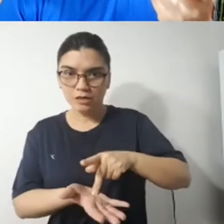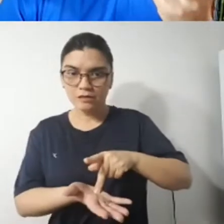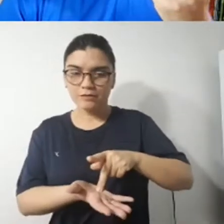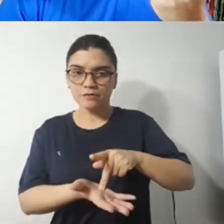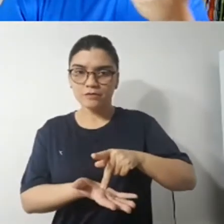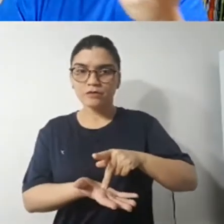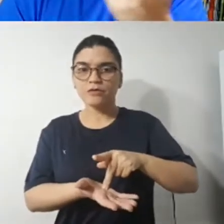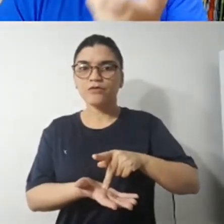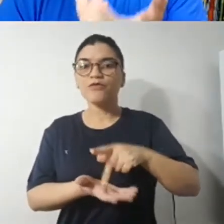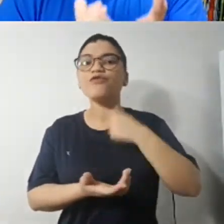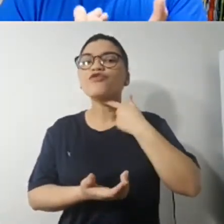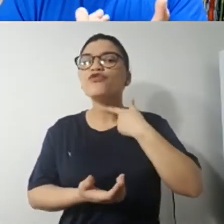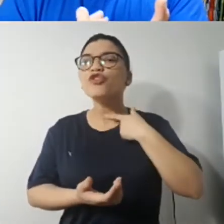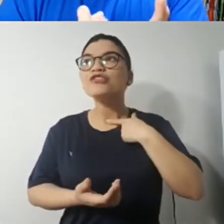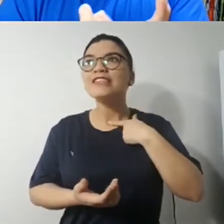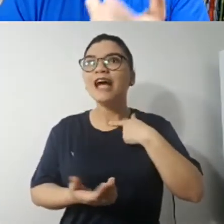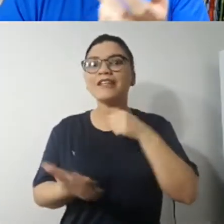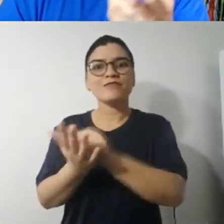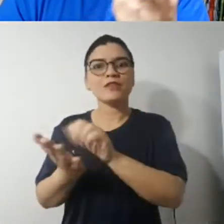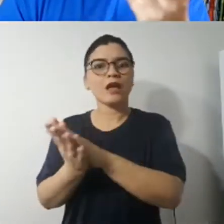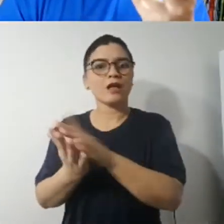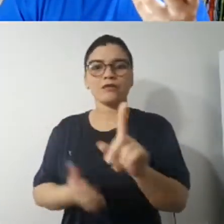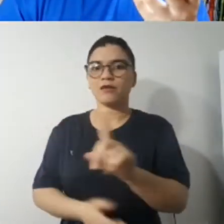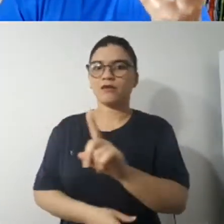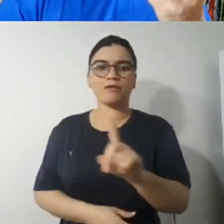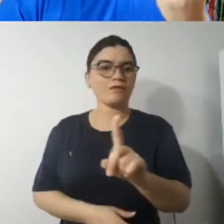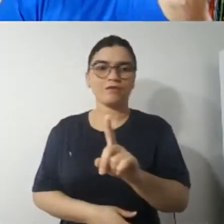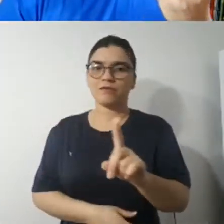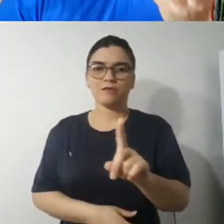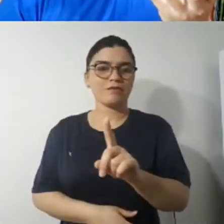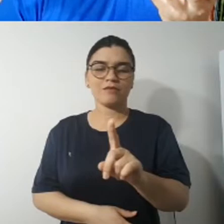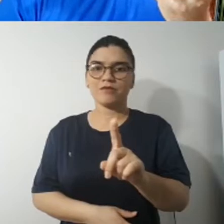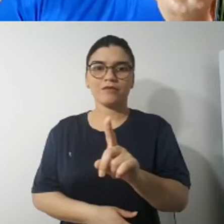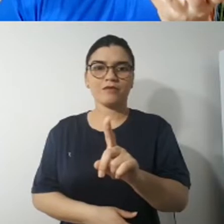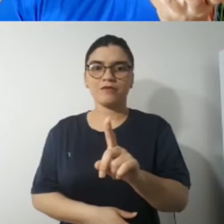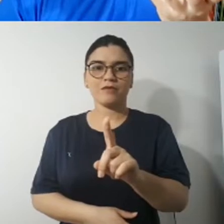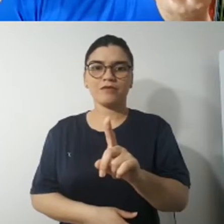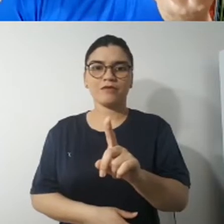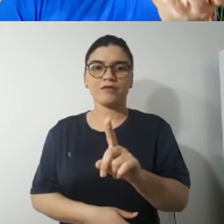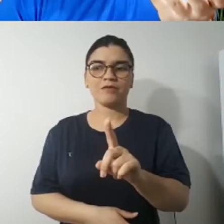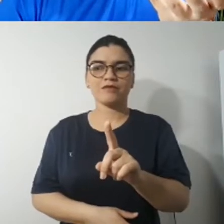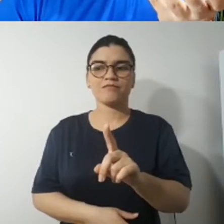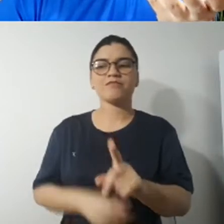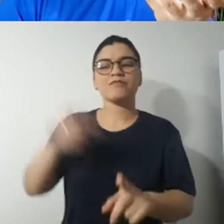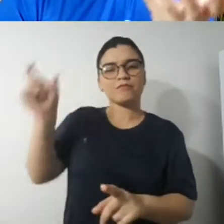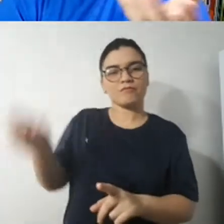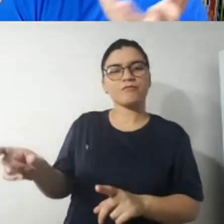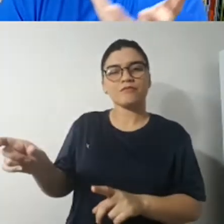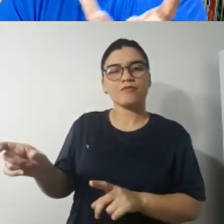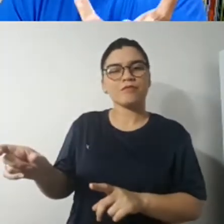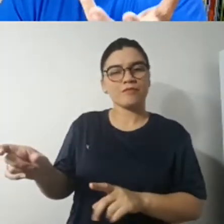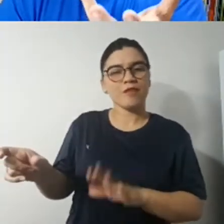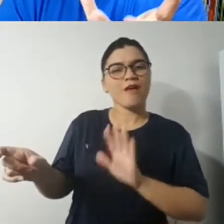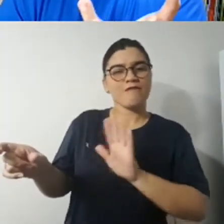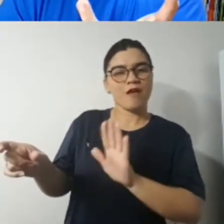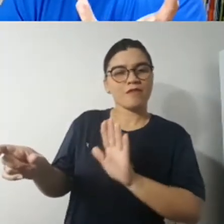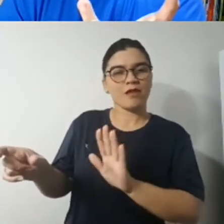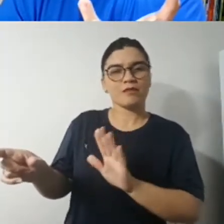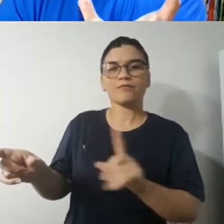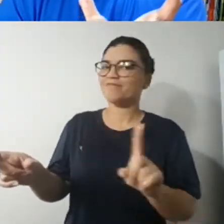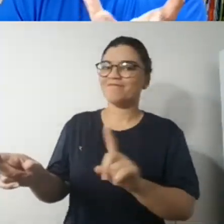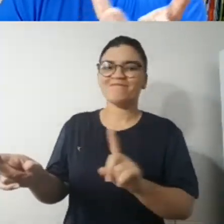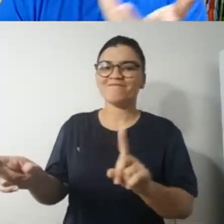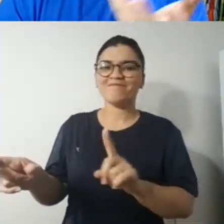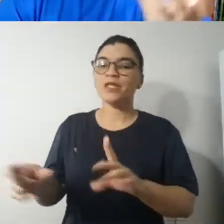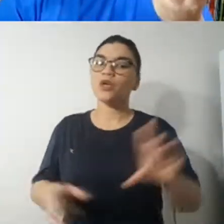pela vingança. Ele não quer pagar o mal com o mal. O Espírito Santo dentro de nós,